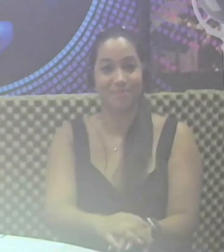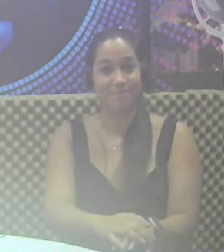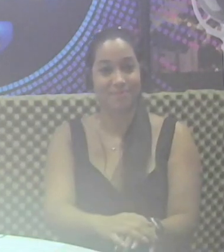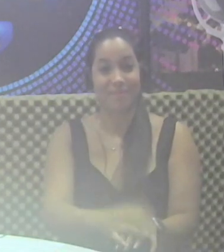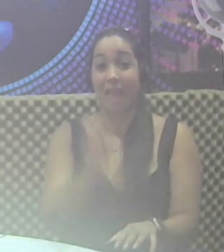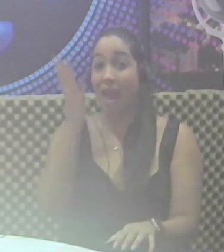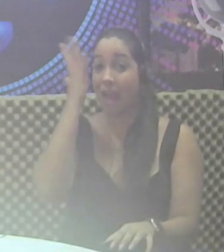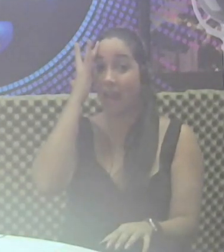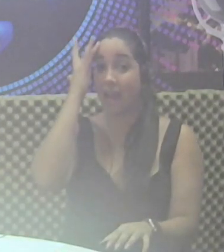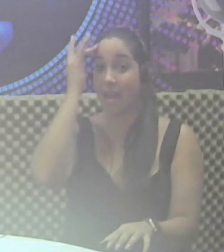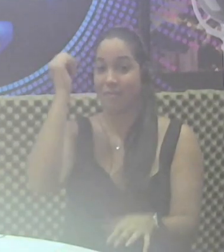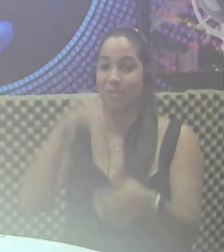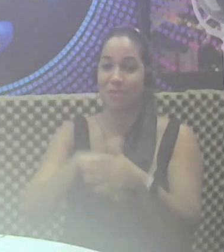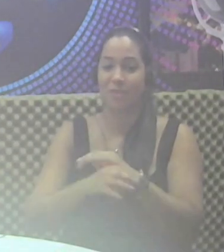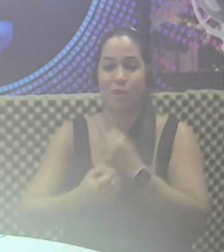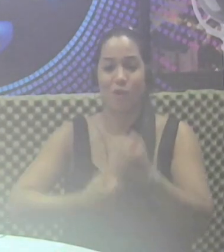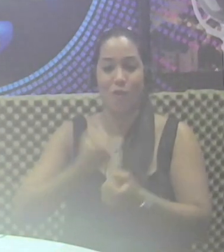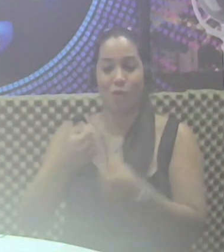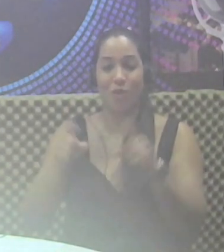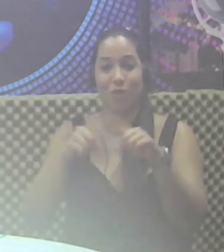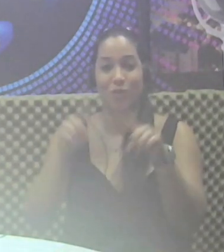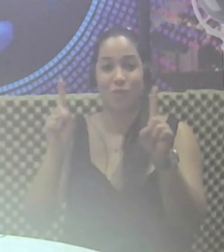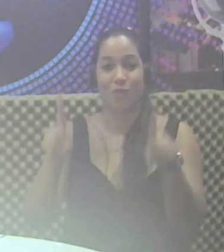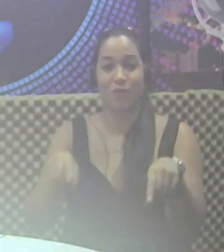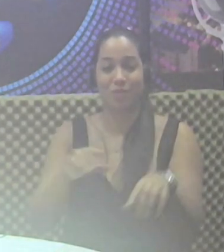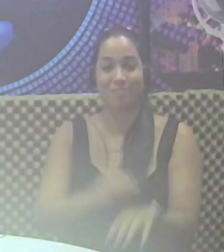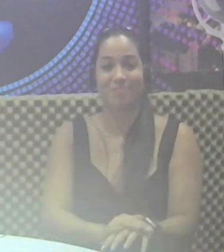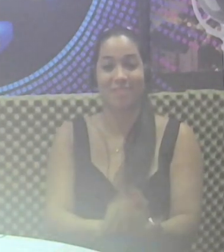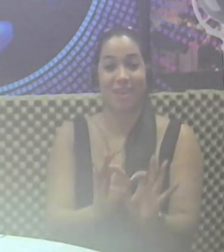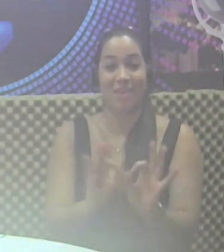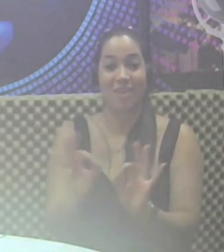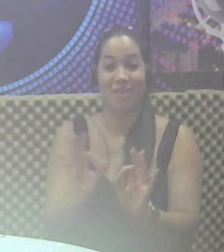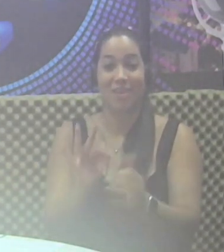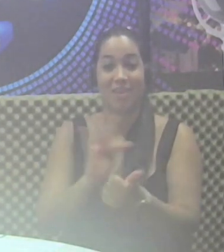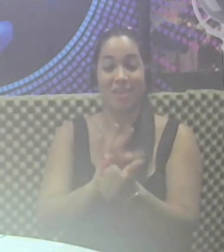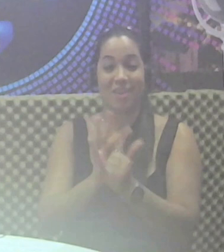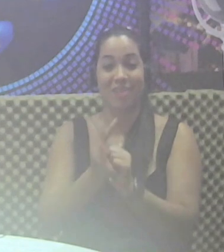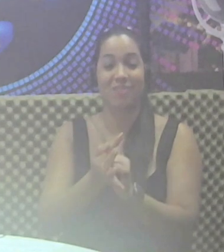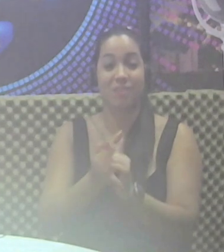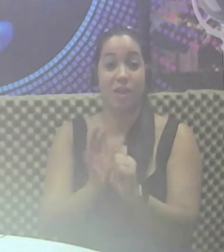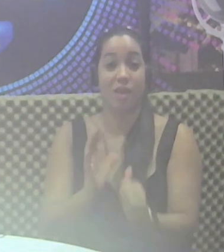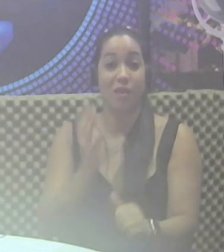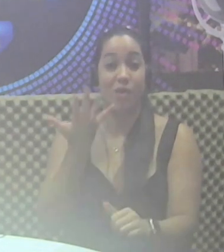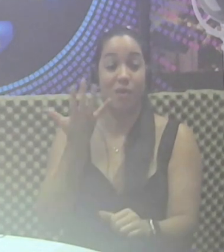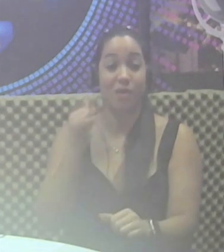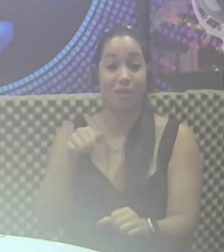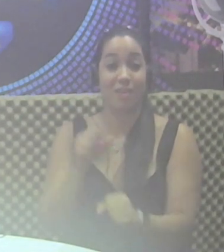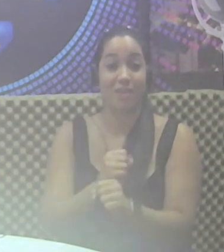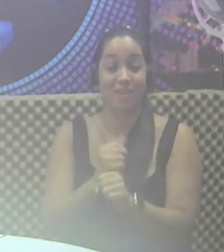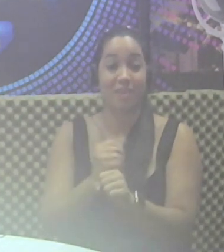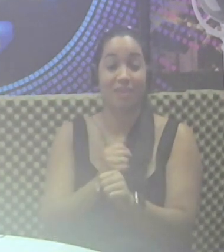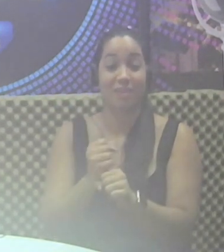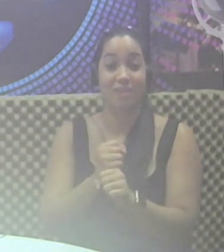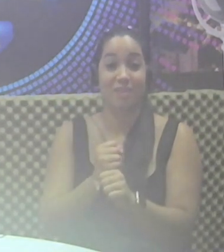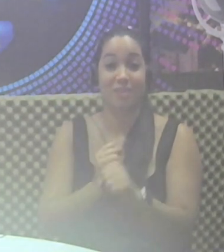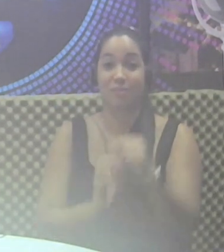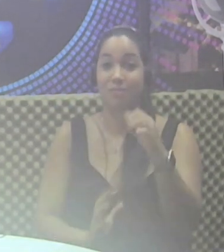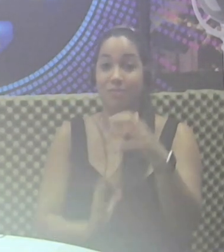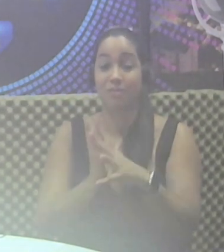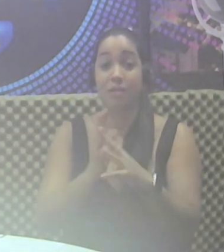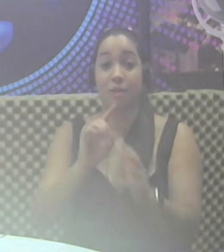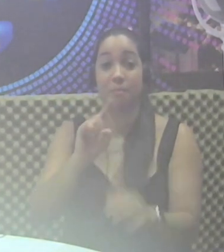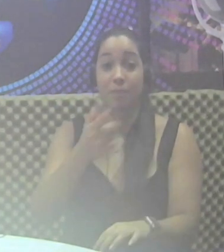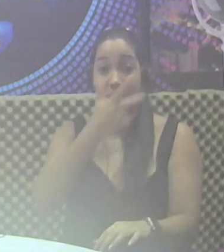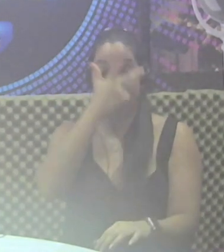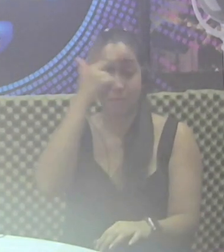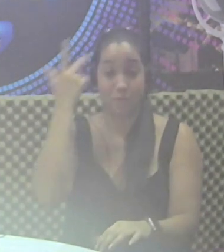Amanhã é dia da tradicional Corrida do Trabalhador. Organizada pela Futel, a Corrida do Trabalhador deste ano terá o recorde de 1.000